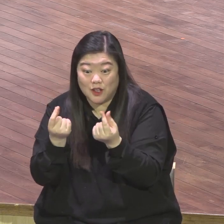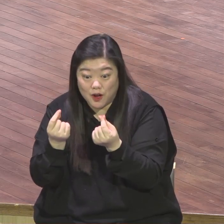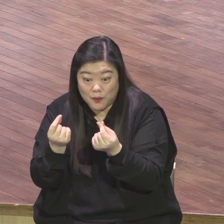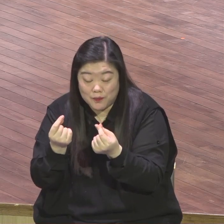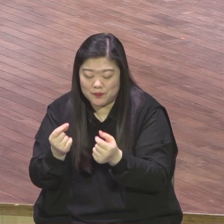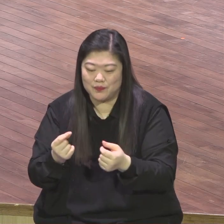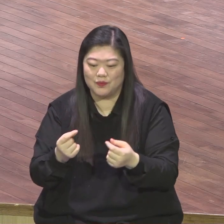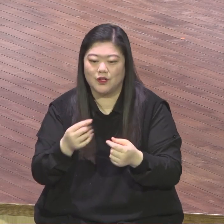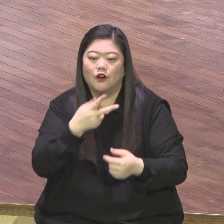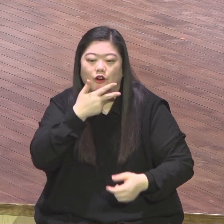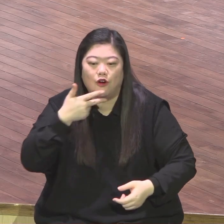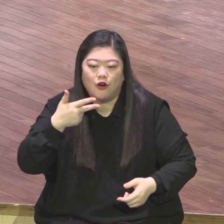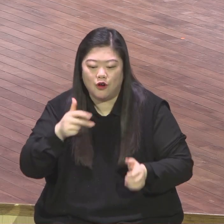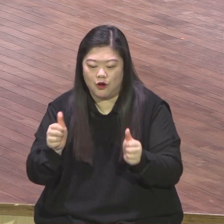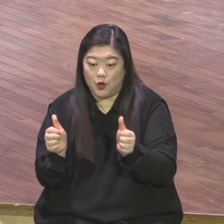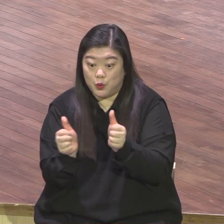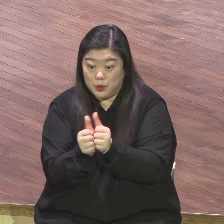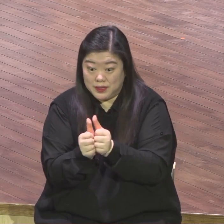원더스라 그러죠.